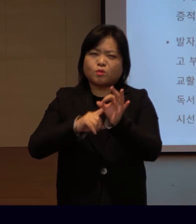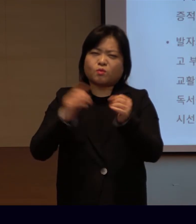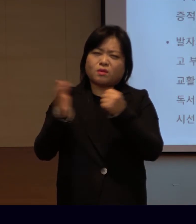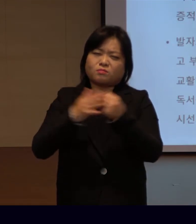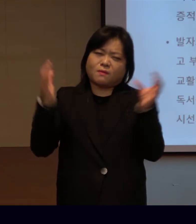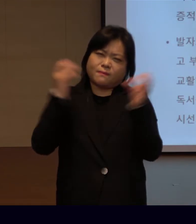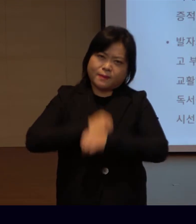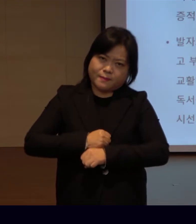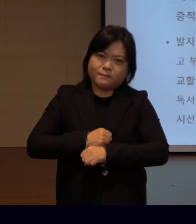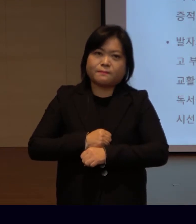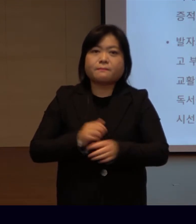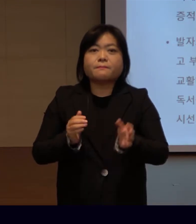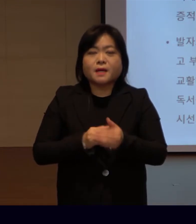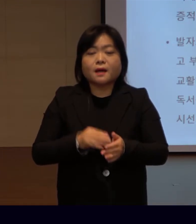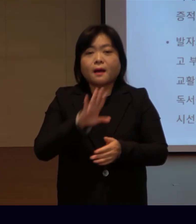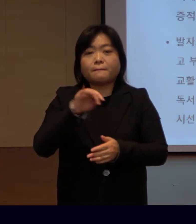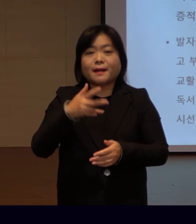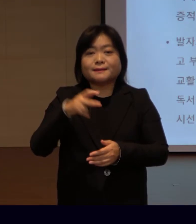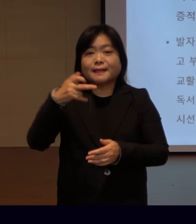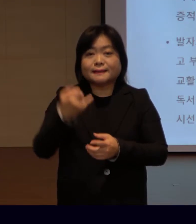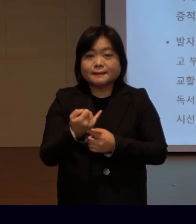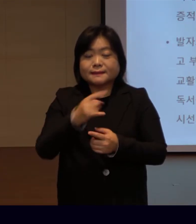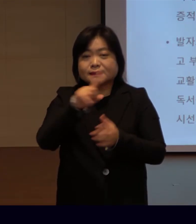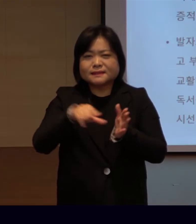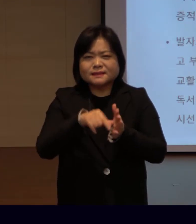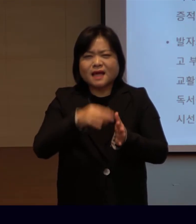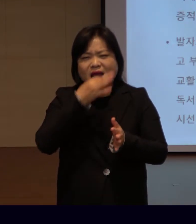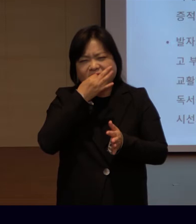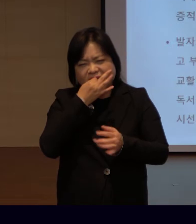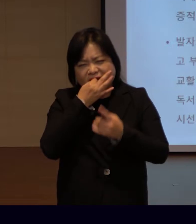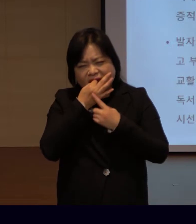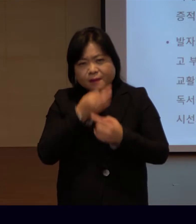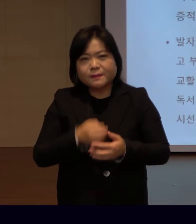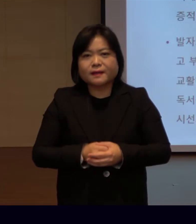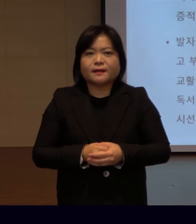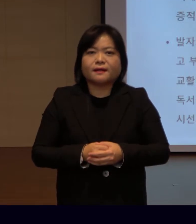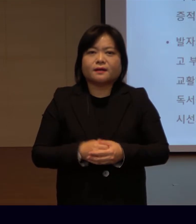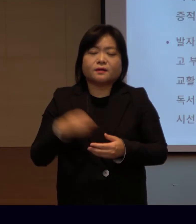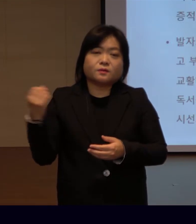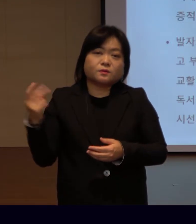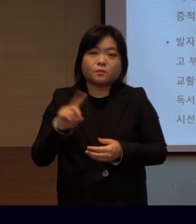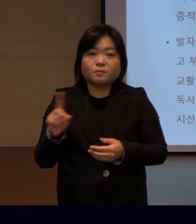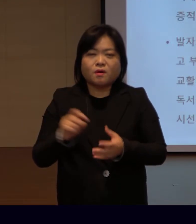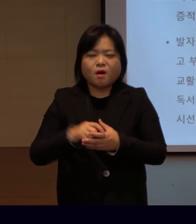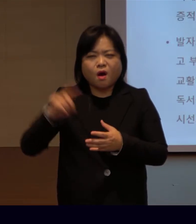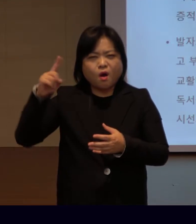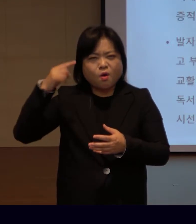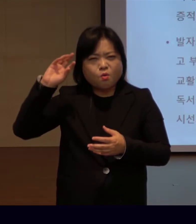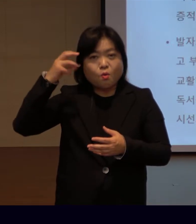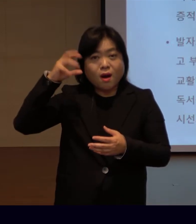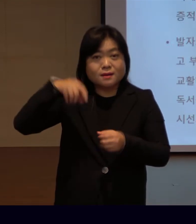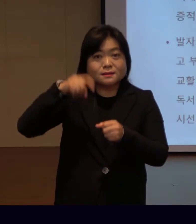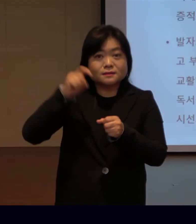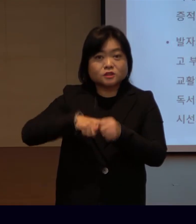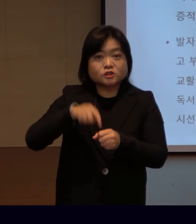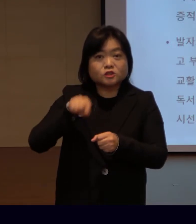파멸했습니다. 발자크는 그 시대의 그 욕망, 그다음에 그 광적인 어떤